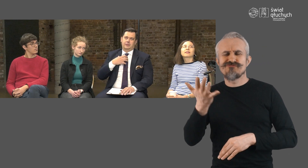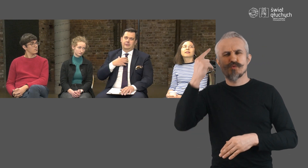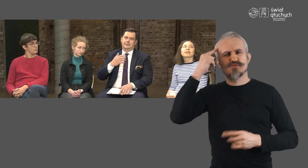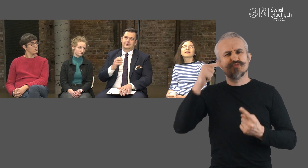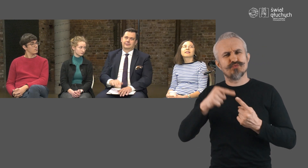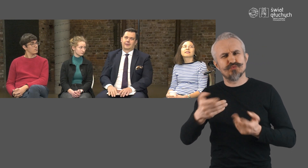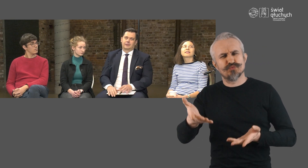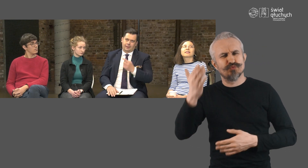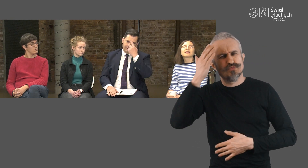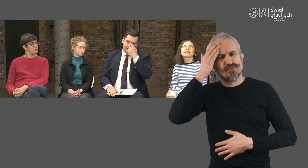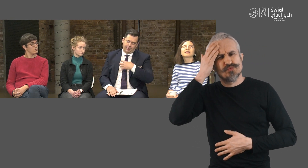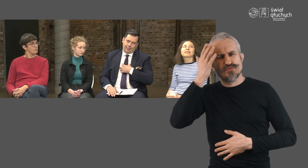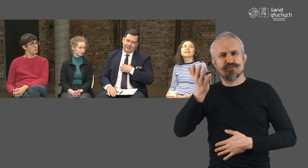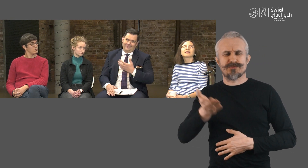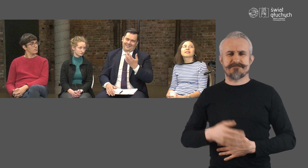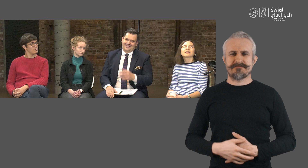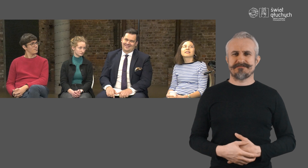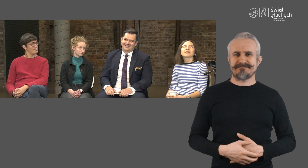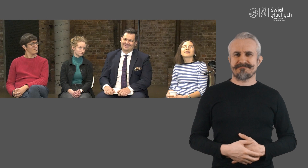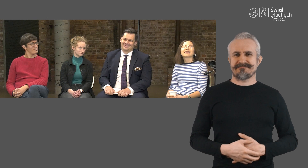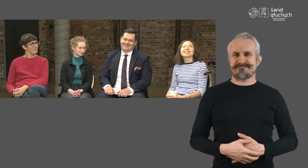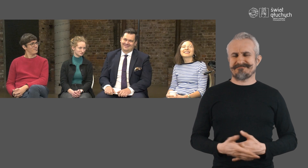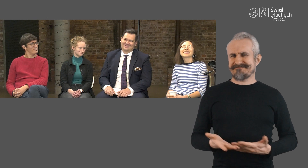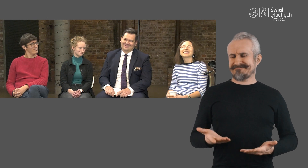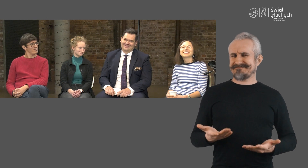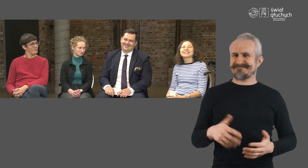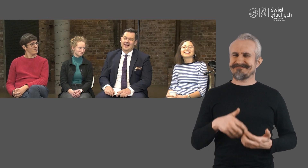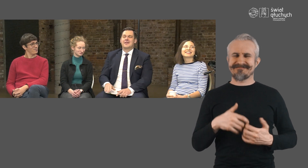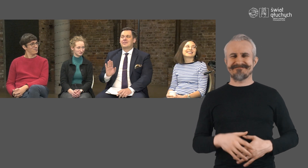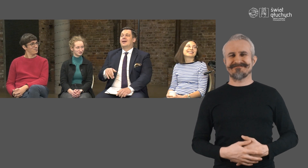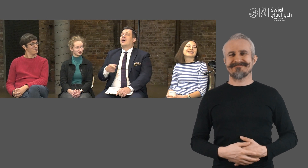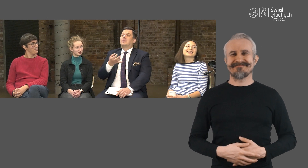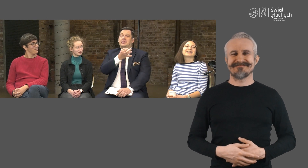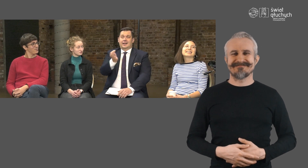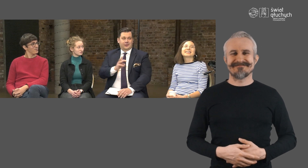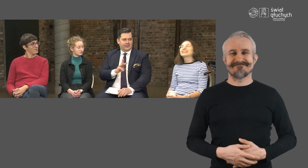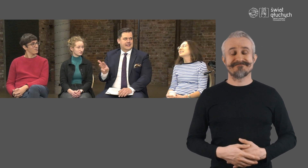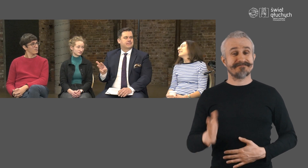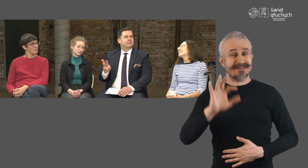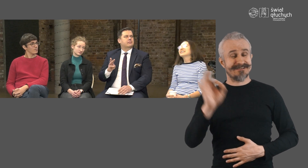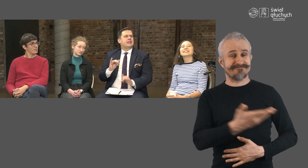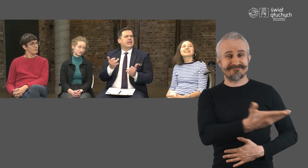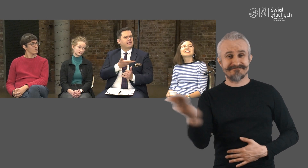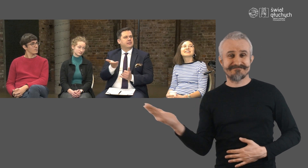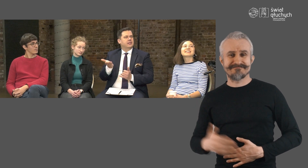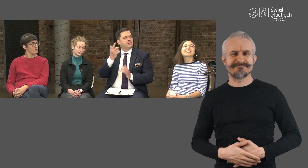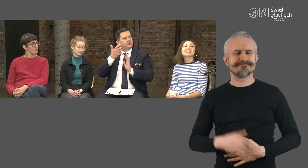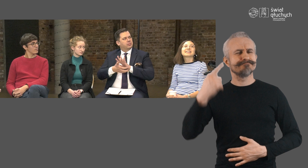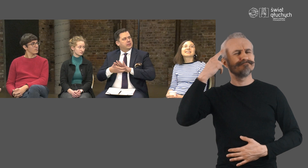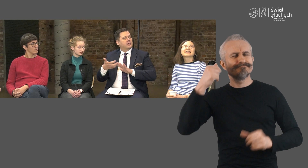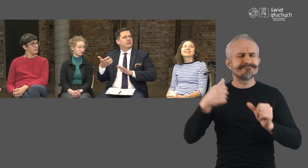o, jaki żal, że te dzieci głowa boli. Pytanie do Was.